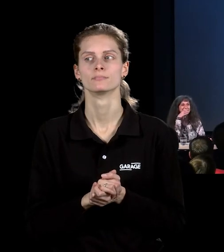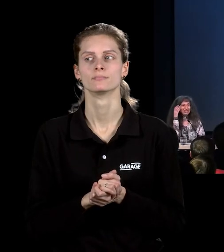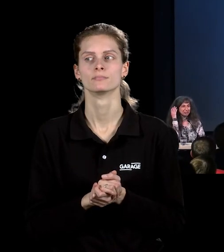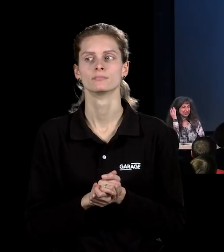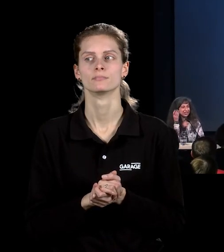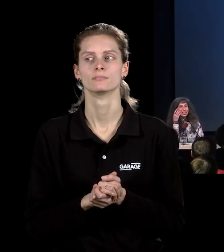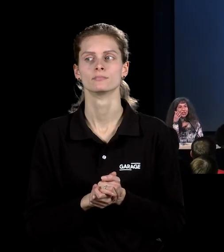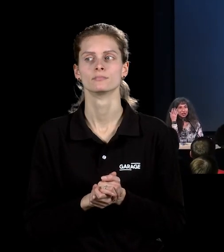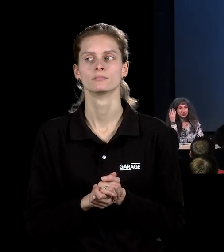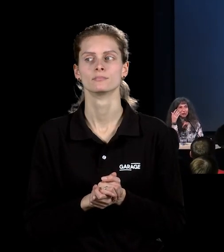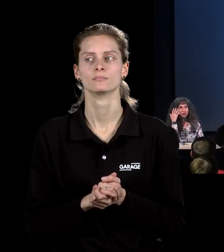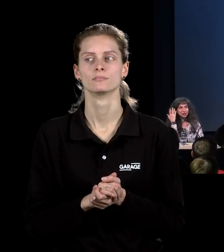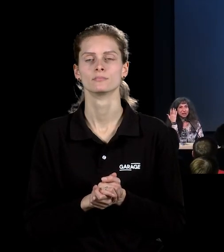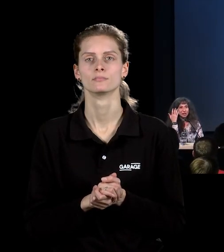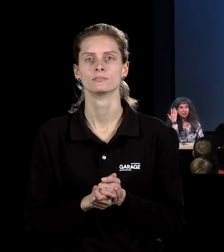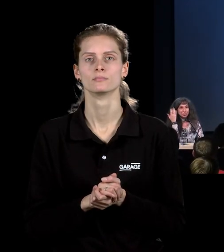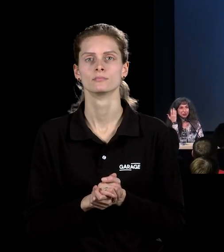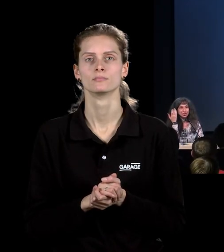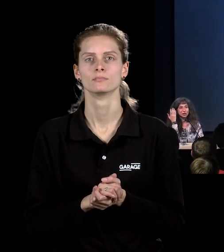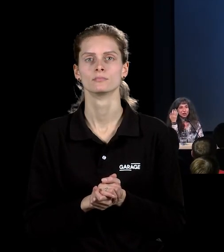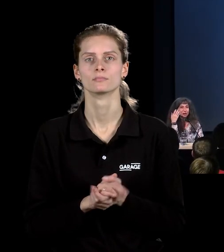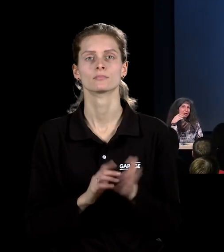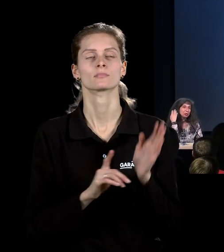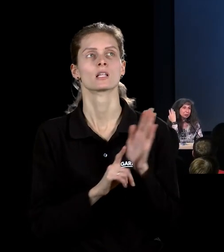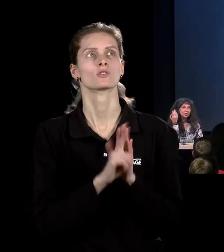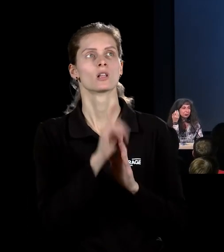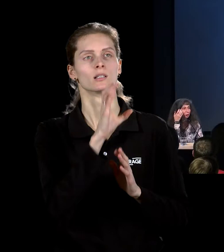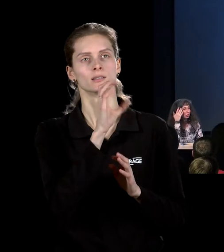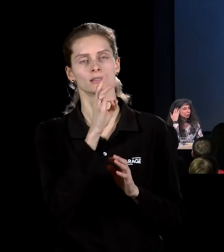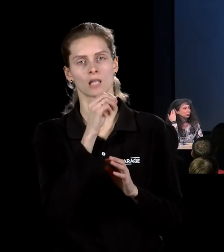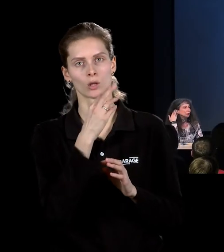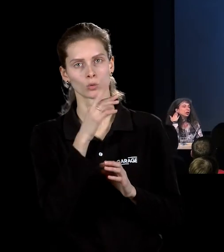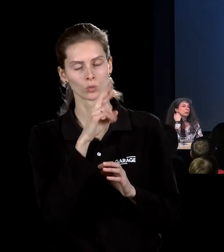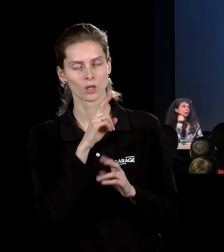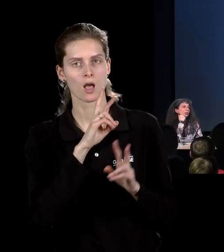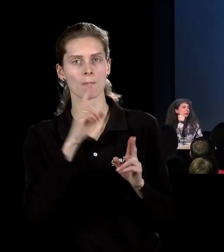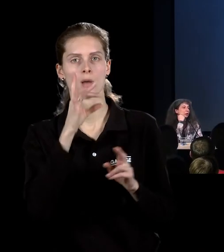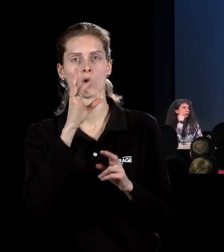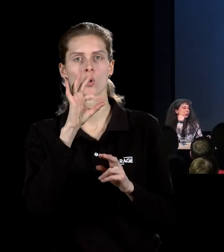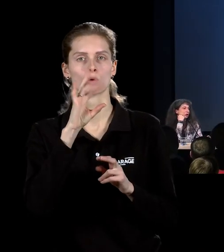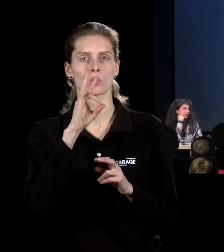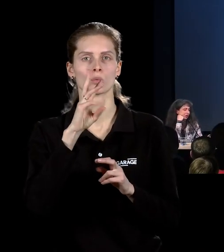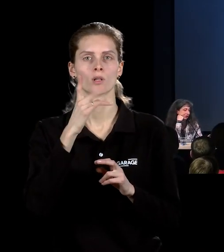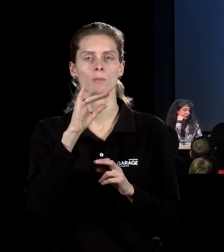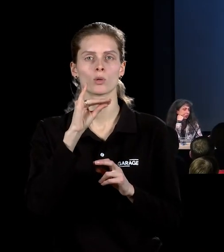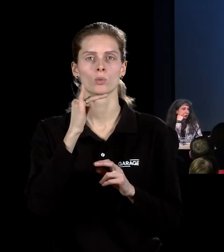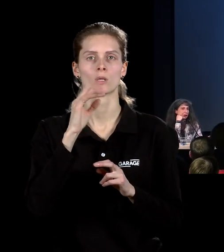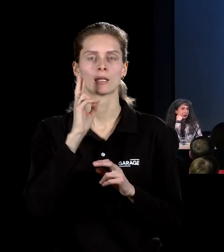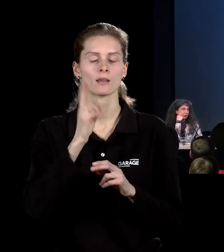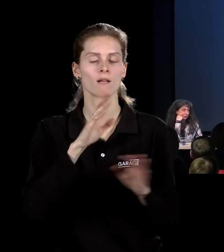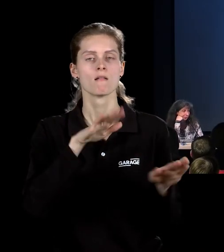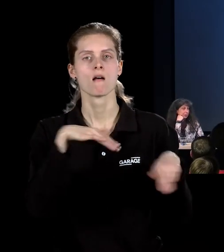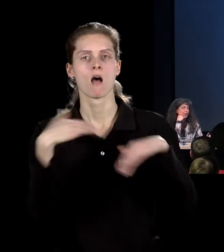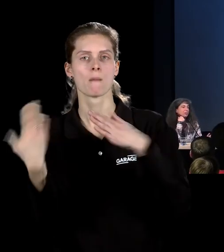И сначала в виде вот этой гигантской гиперреалистической статуи, вполне в духе Рона Мьюика, а потом в виде вот такой вот инсталляции, в